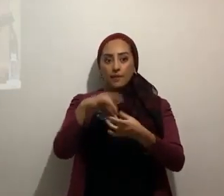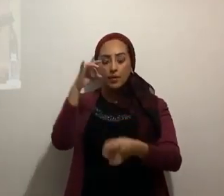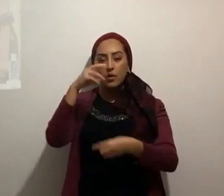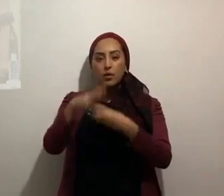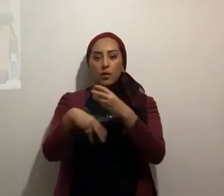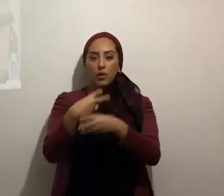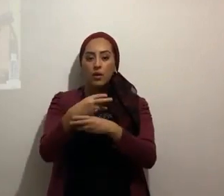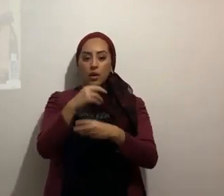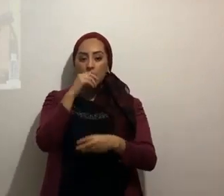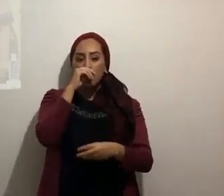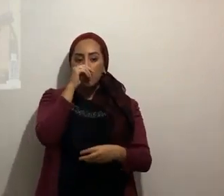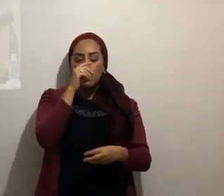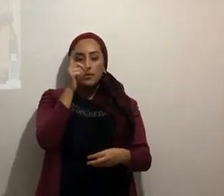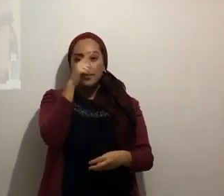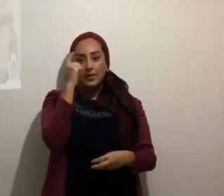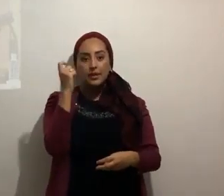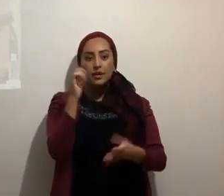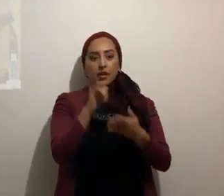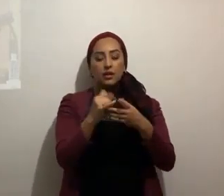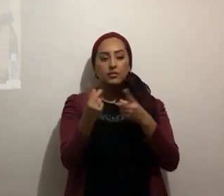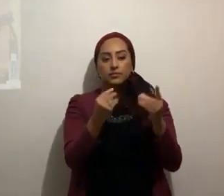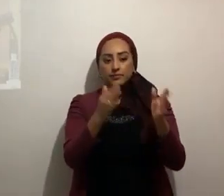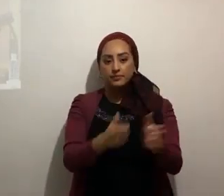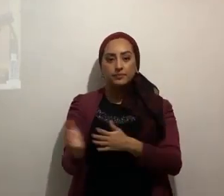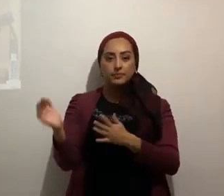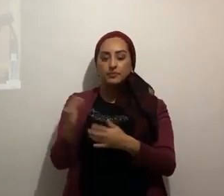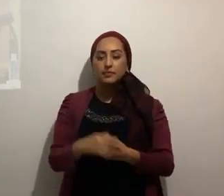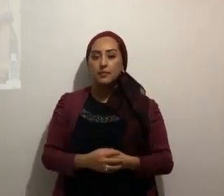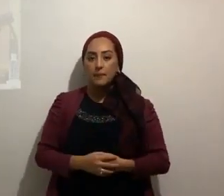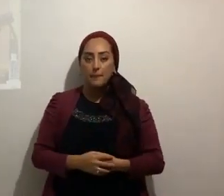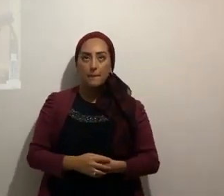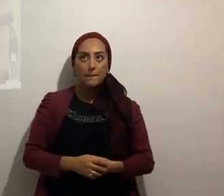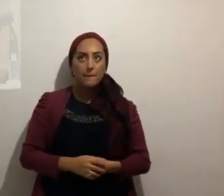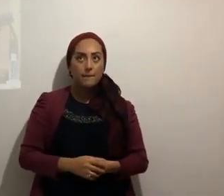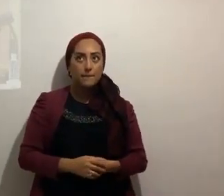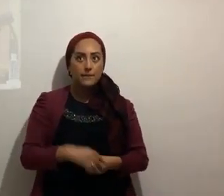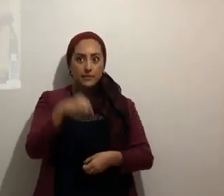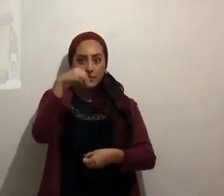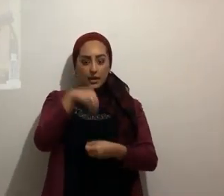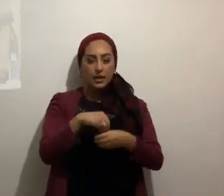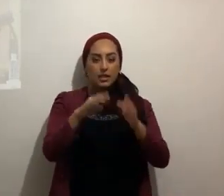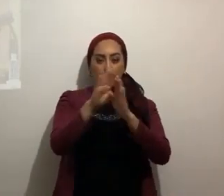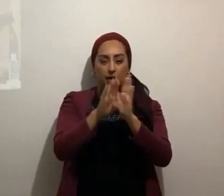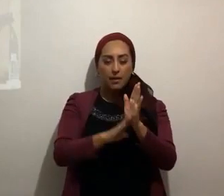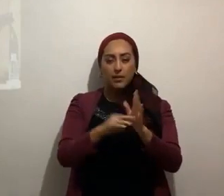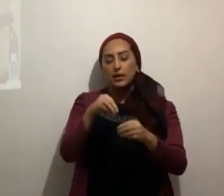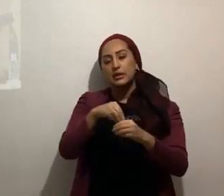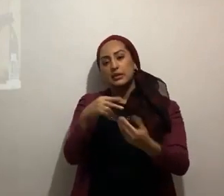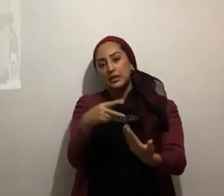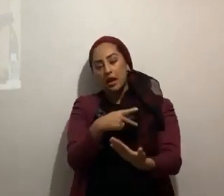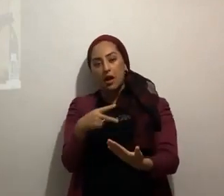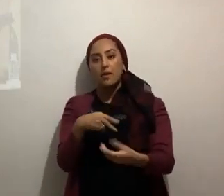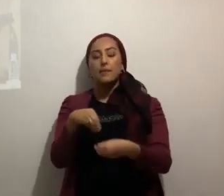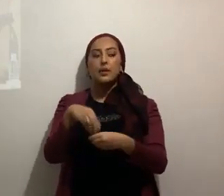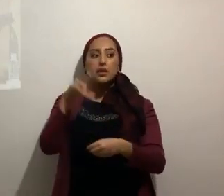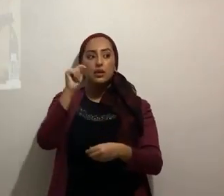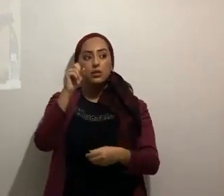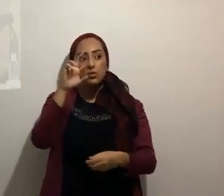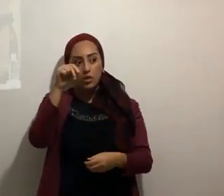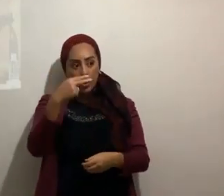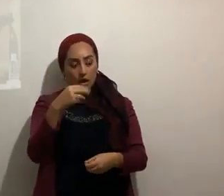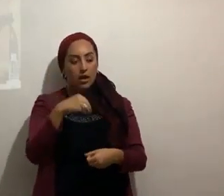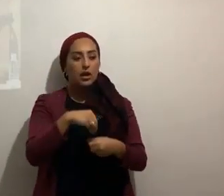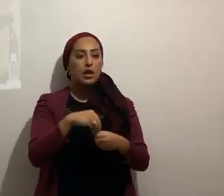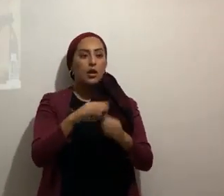espiritual, porque esto opera así. En la Biblia, tanto en los Salmos, en la Torá, en el